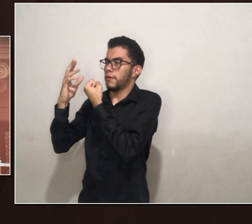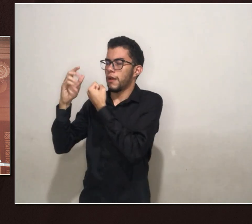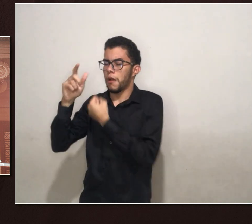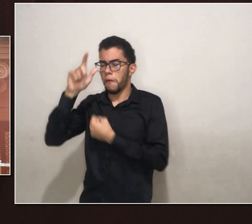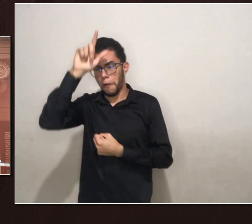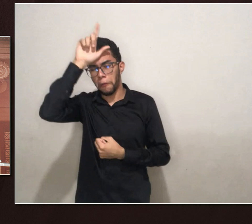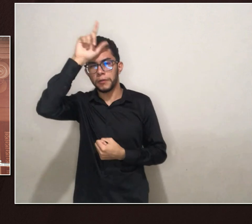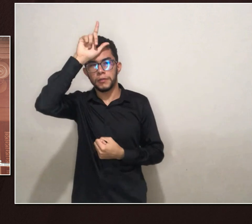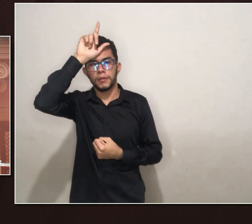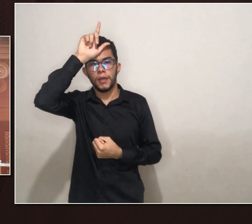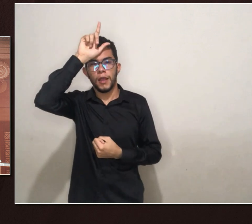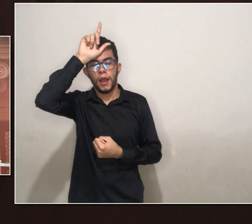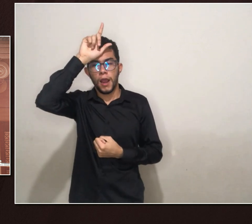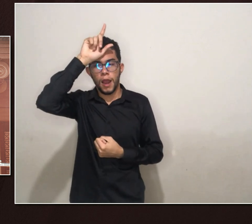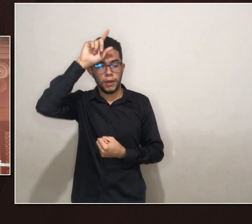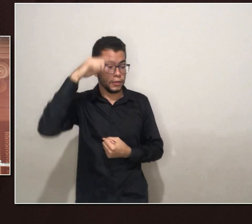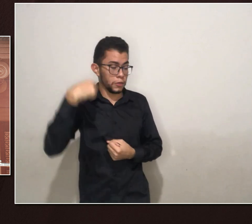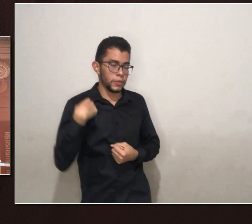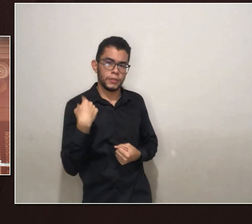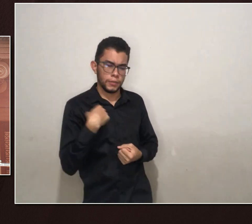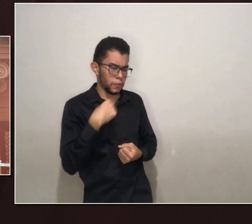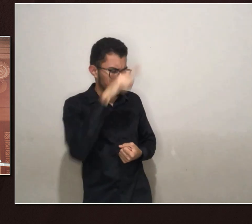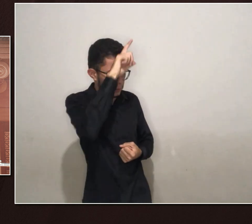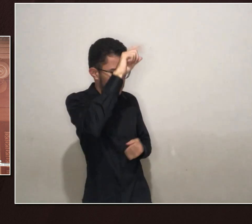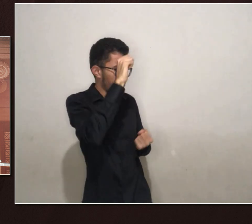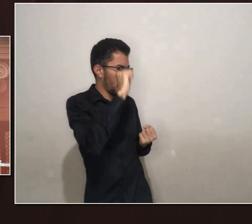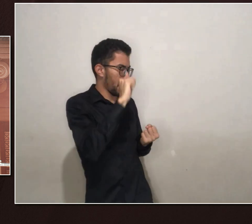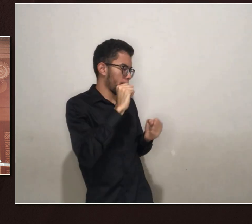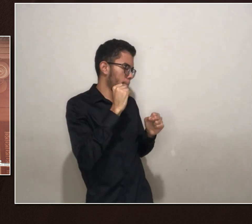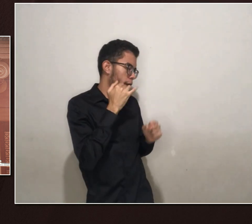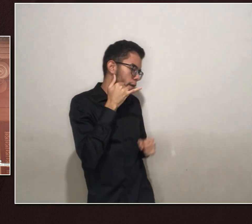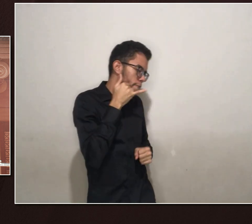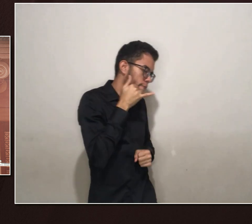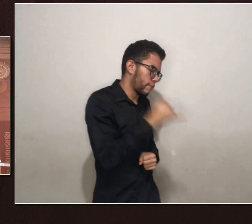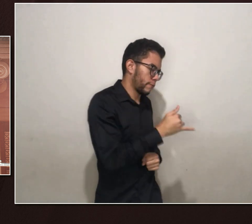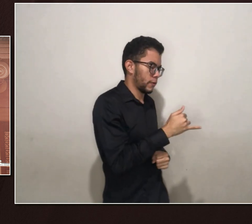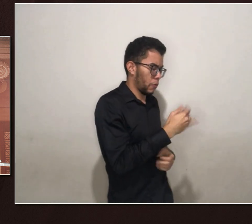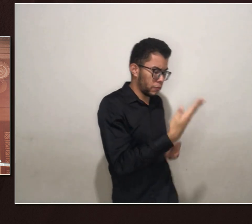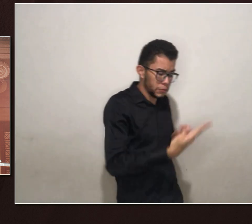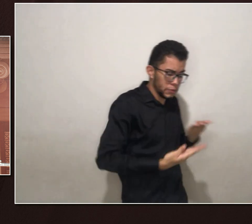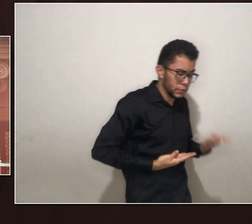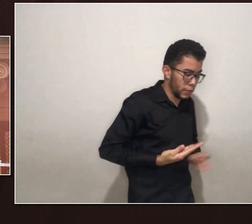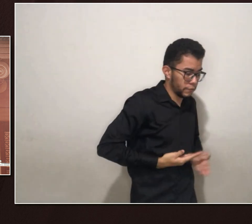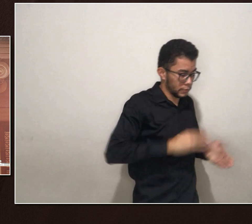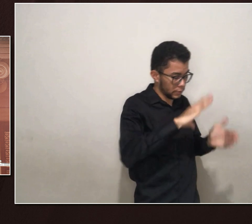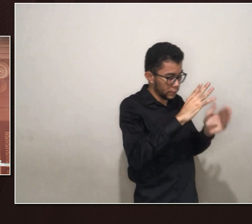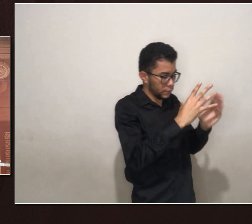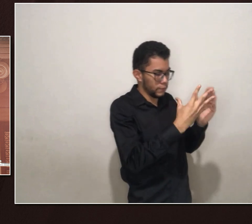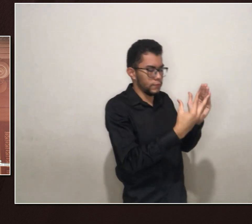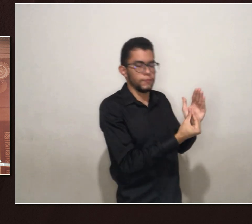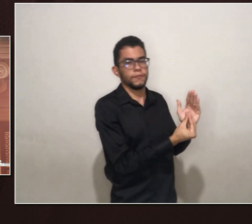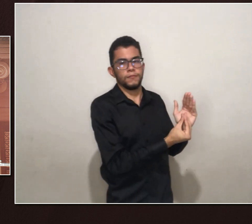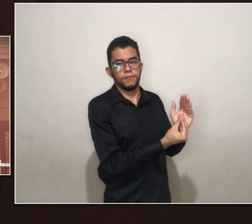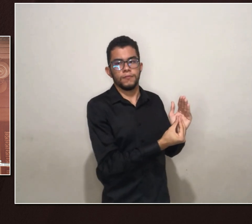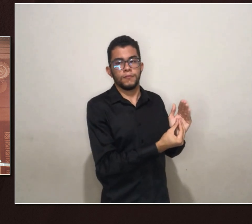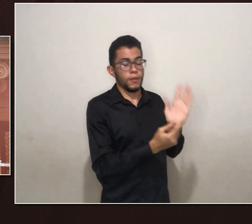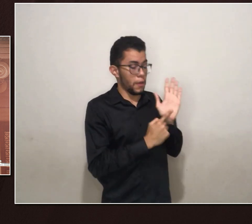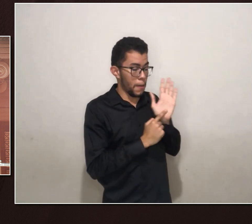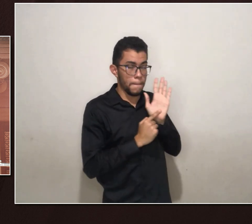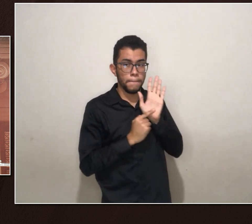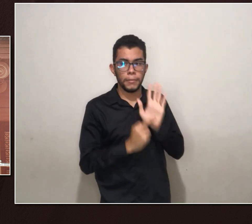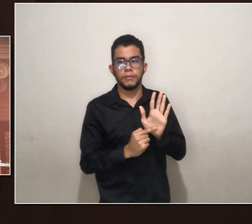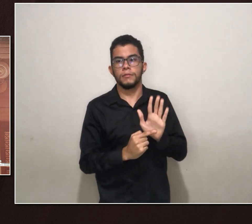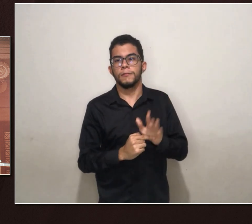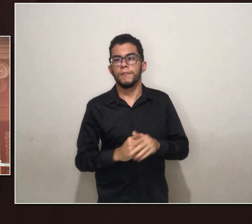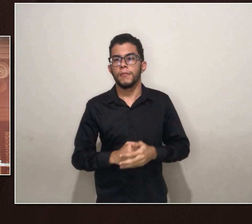revelação de Jesus Cristo. Portanto, do vaso saem sete tubos. Tem alguma versão que